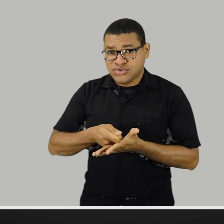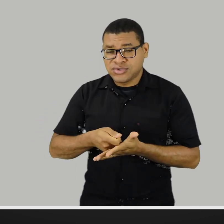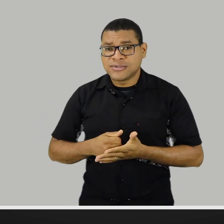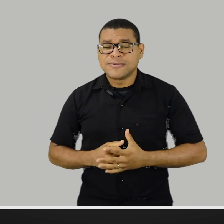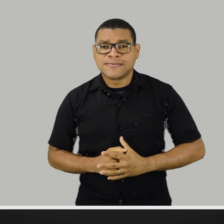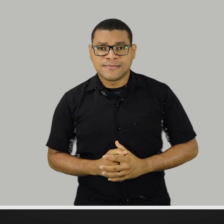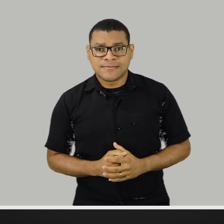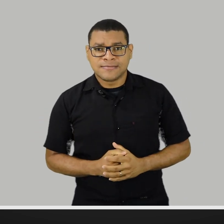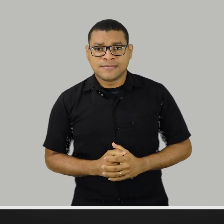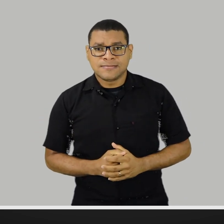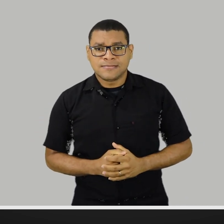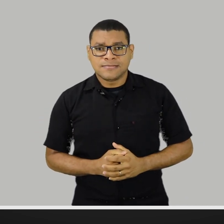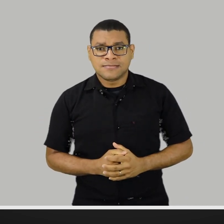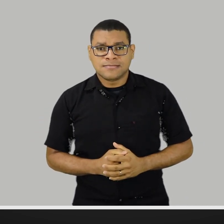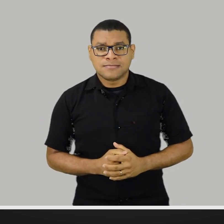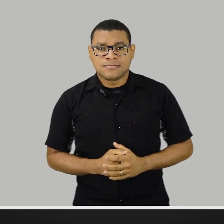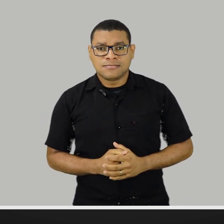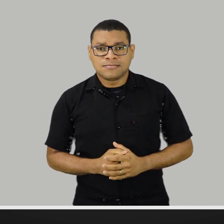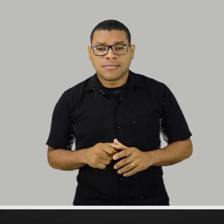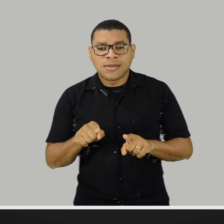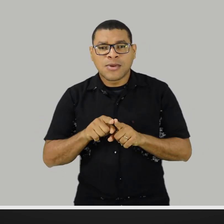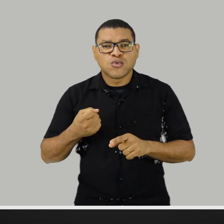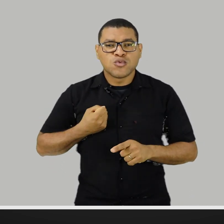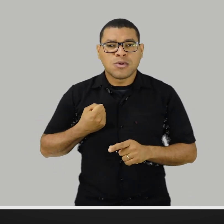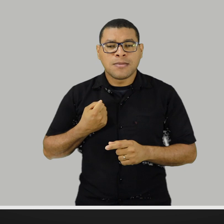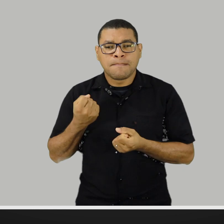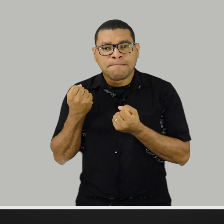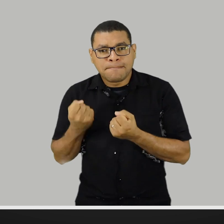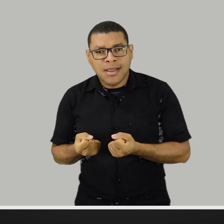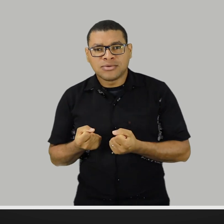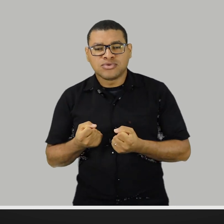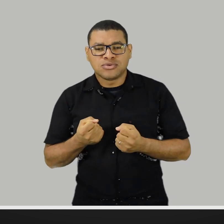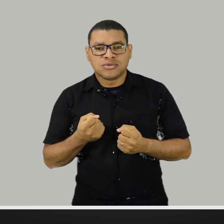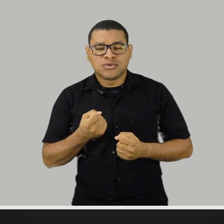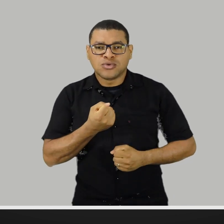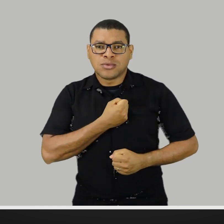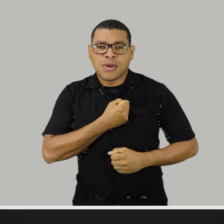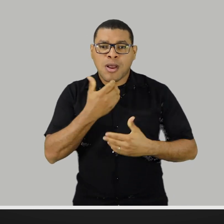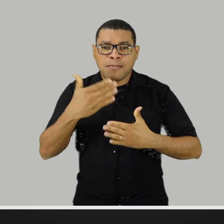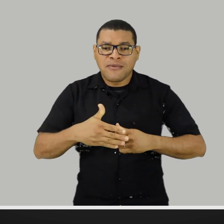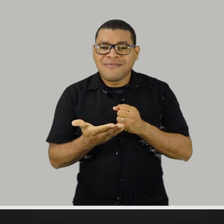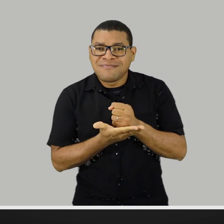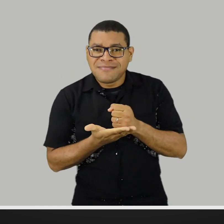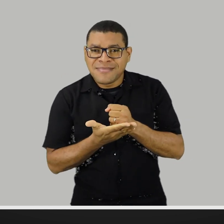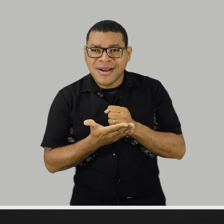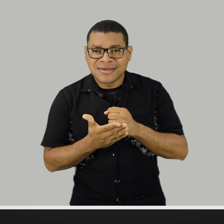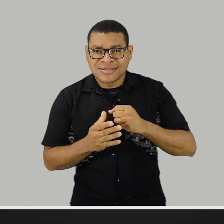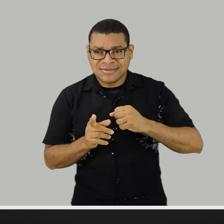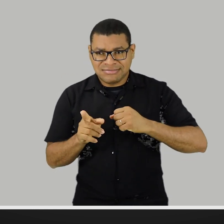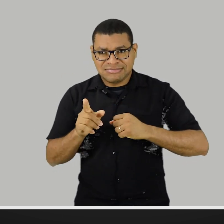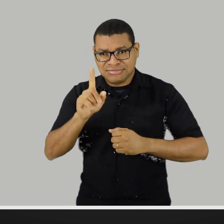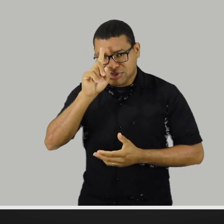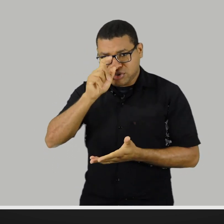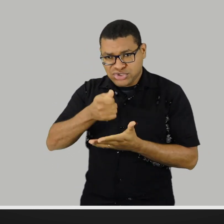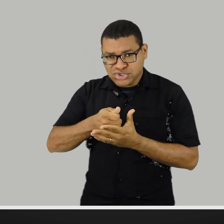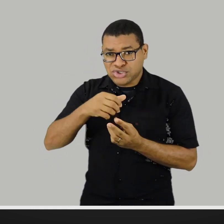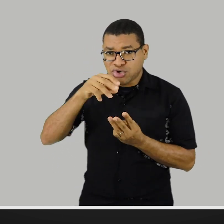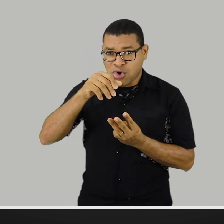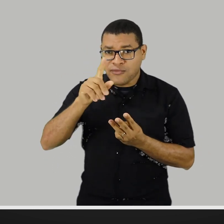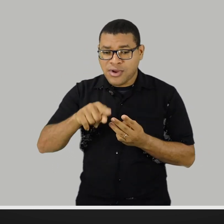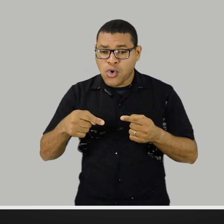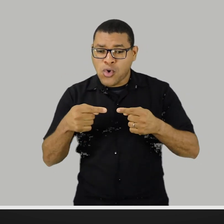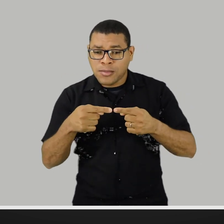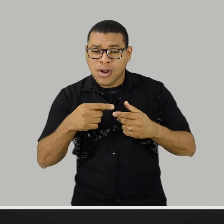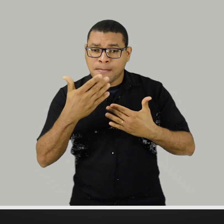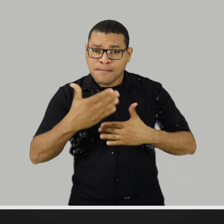instituição 2.3 os pesos e as notas mínimas estabelecidos pela instituição para cada uma